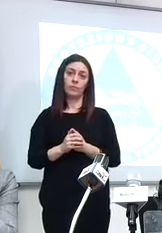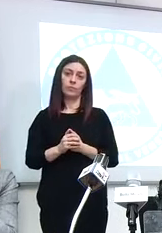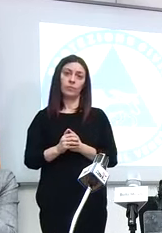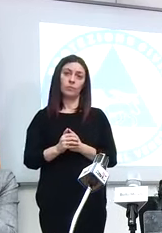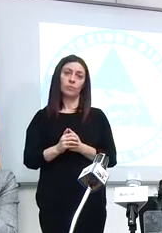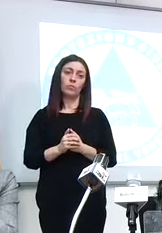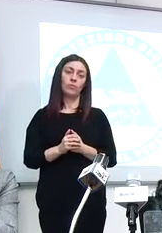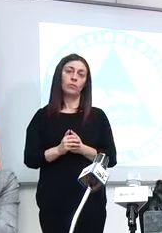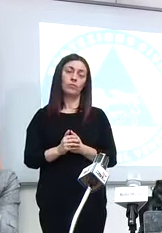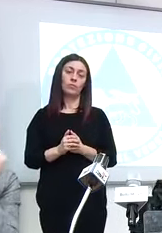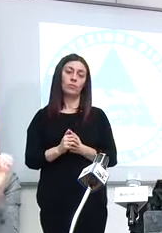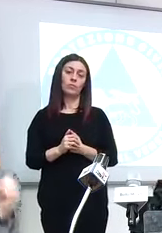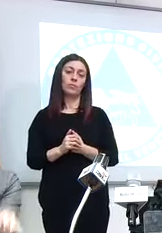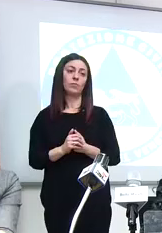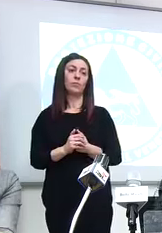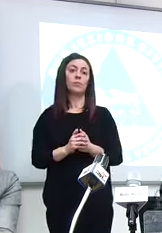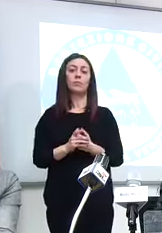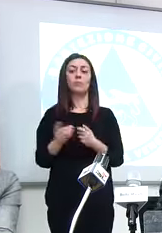Sì.